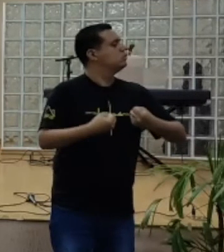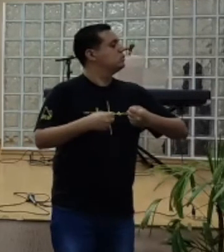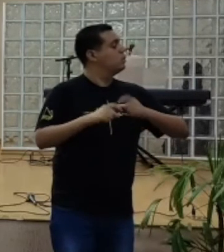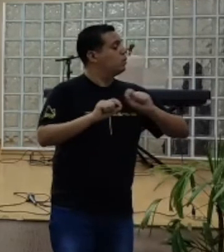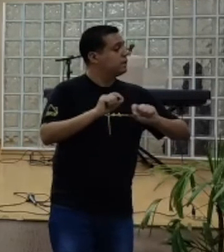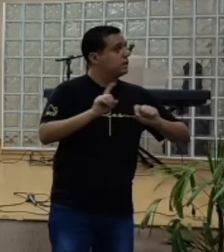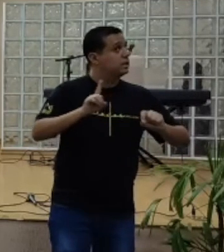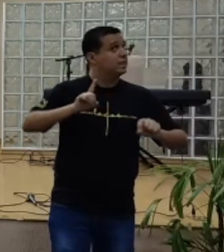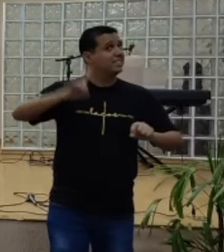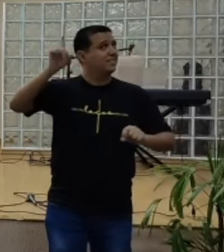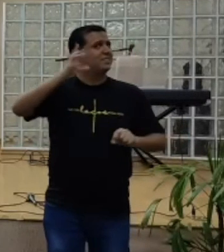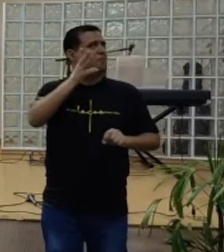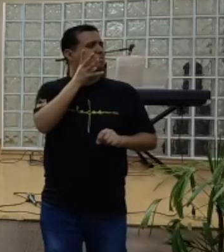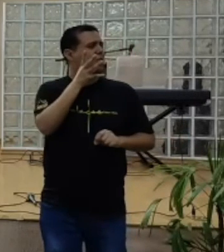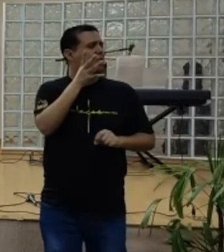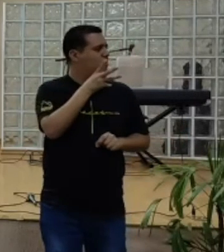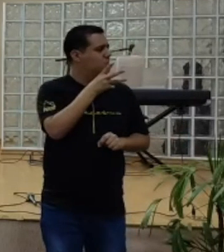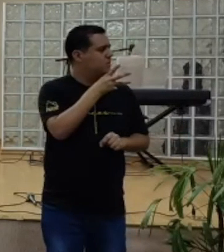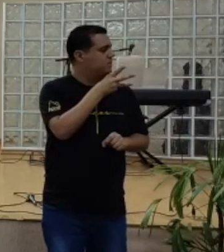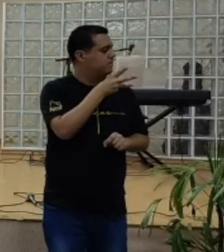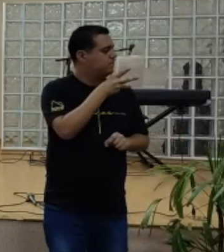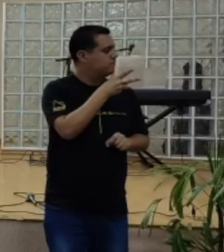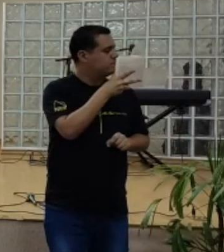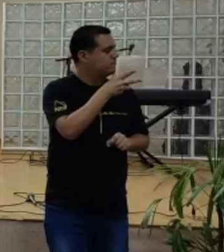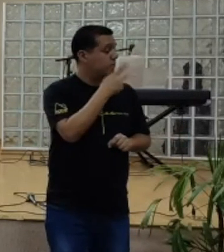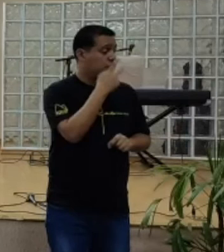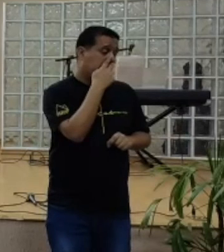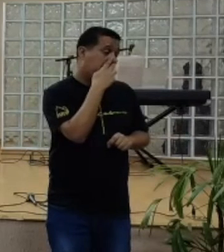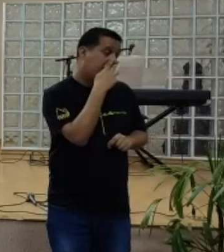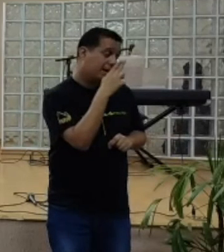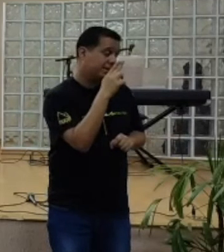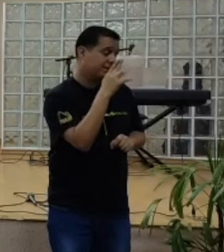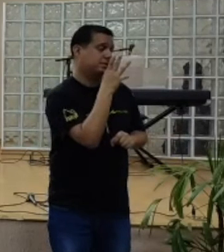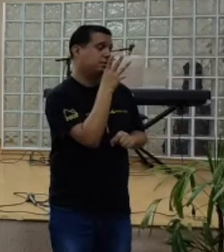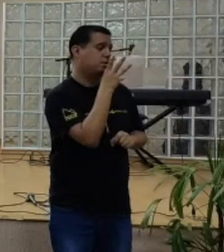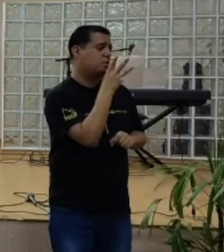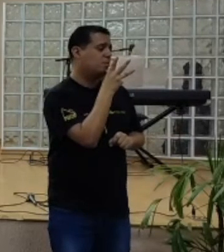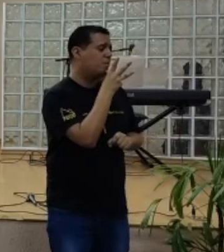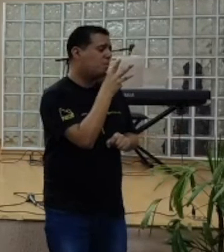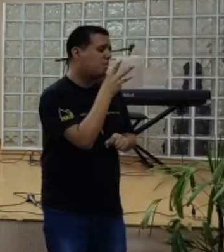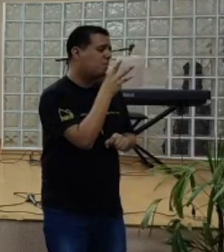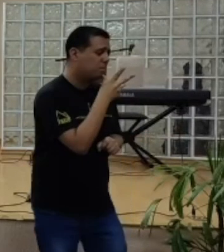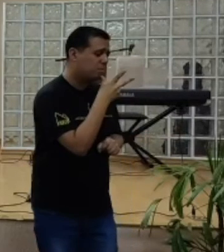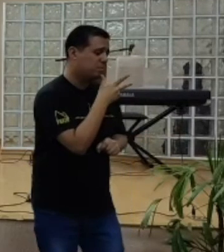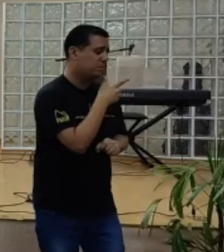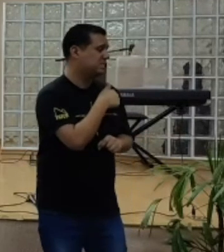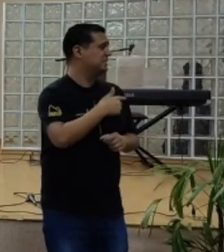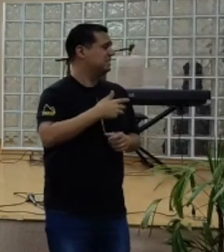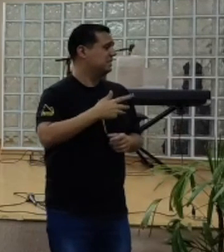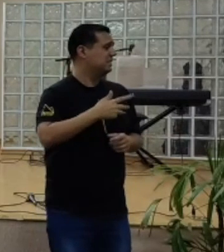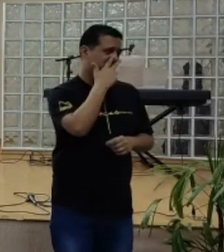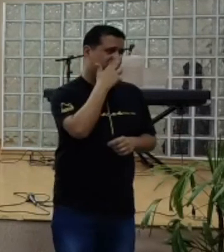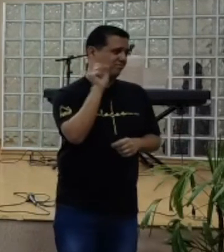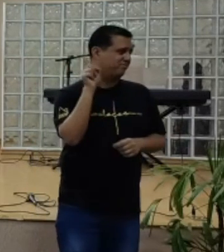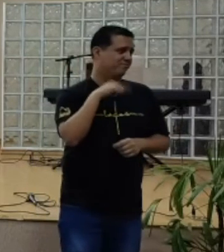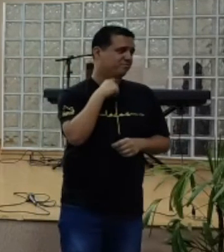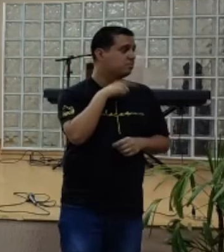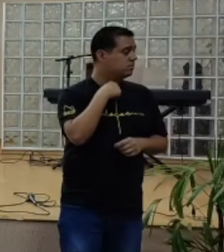Deus está demorando, ou pelo menos parecendo que está demorando muito para fazer e não vai dar conta.